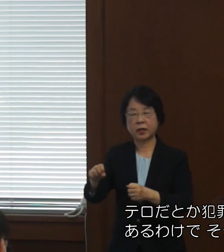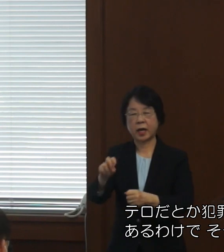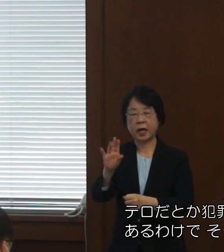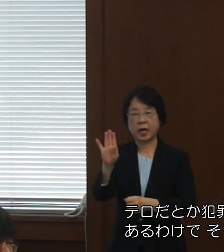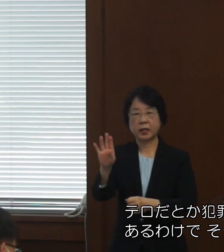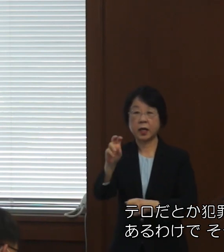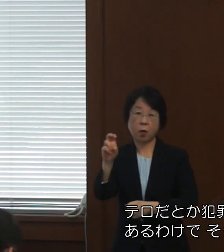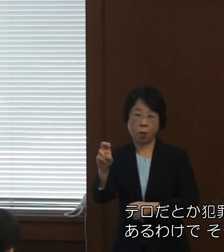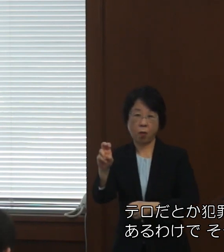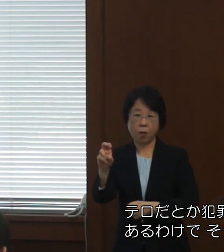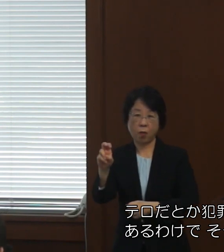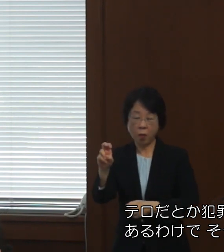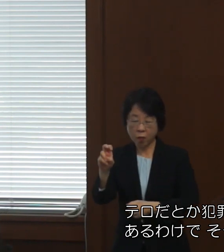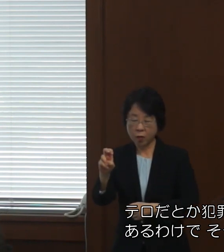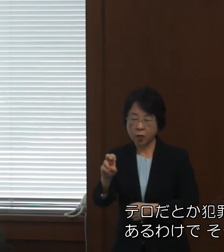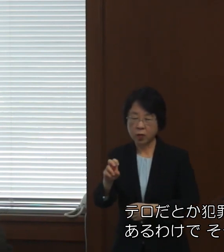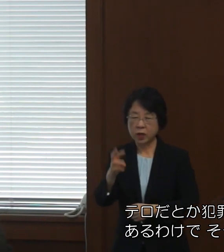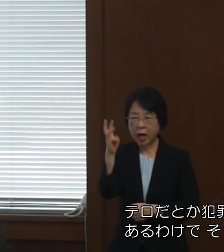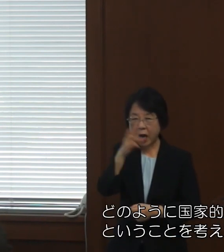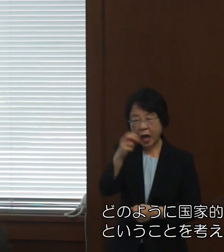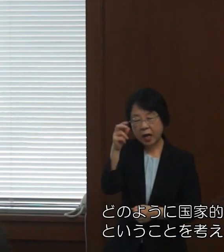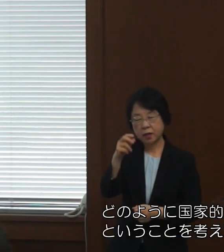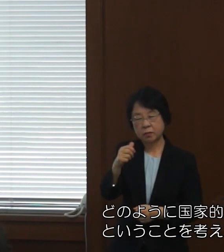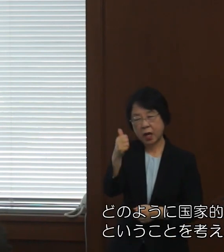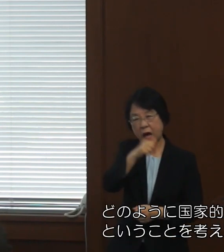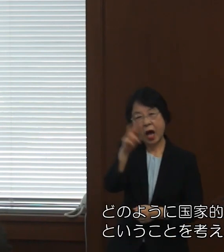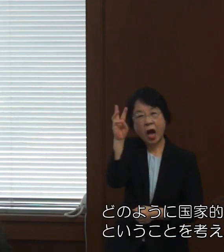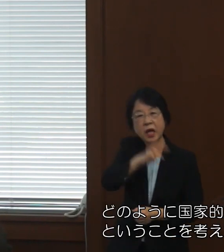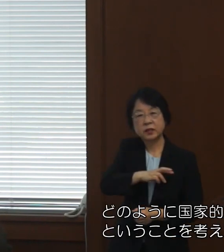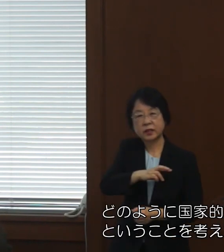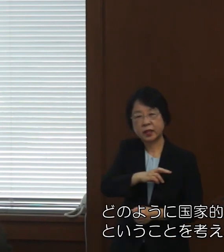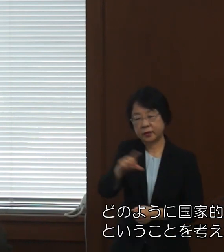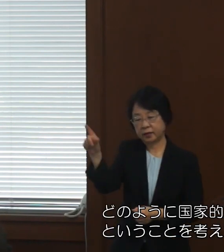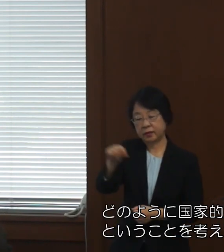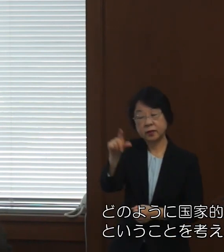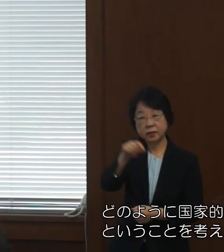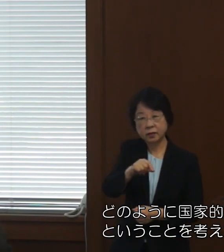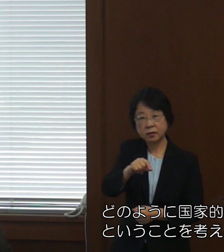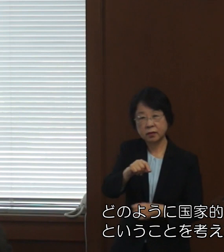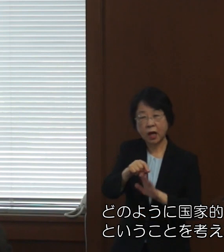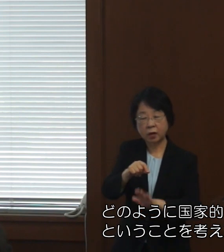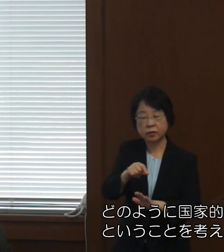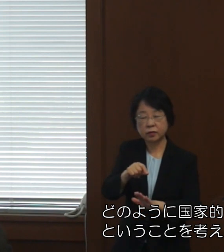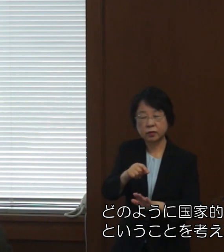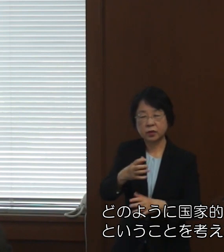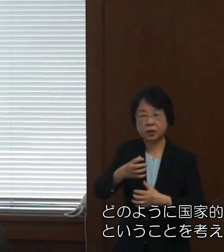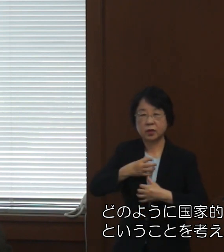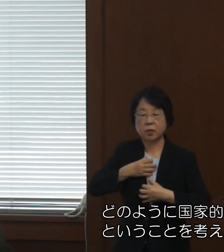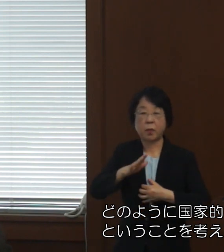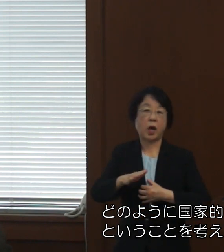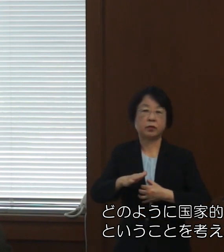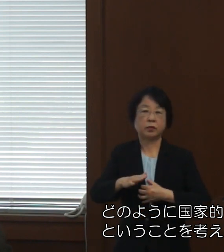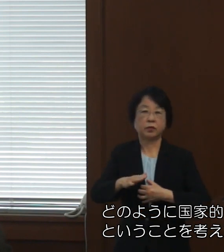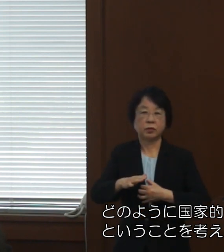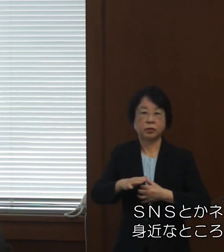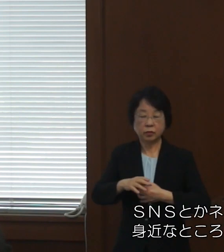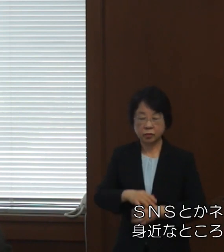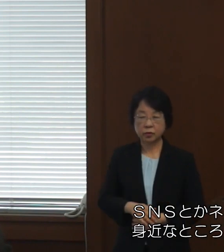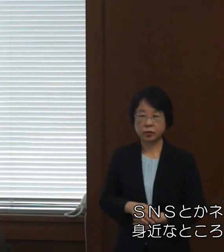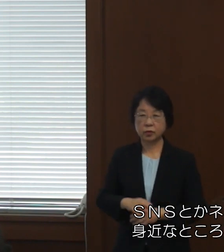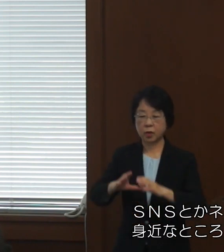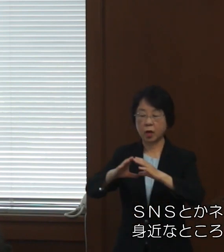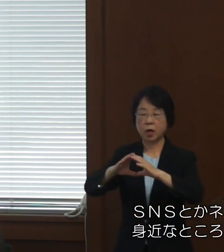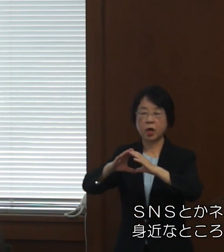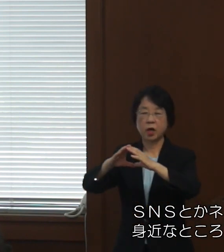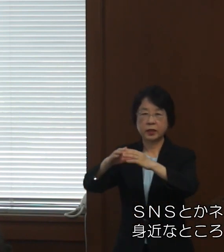れるリスクがあるわけでそういったところをどのように国家的な問題として取り組むのかっていうことを考えていかないとこの